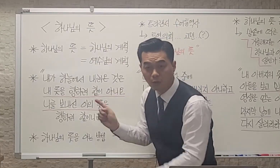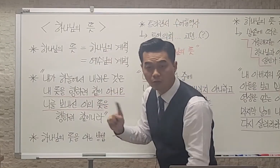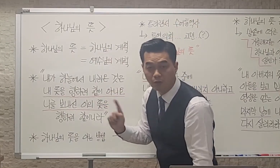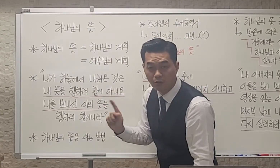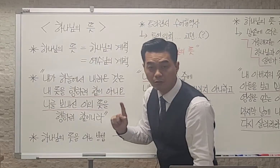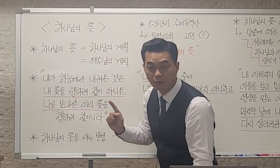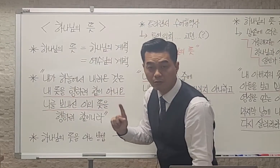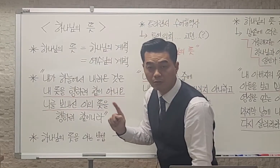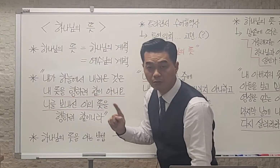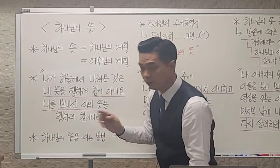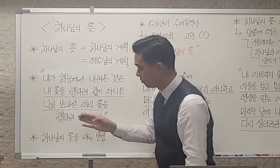뭐라고요?